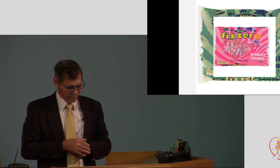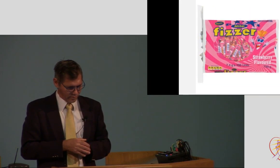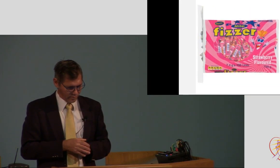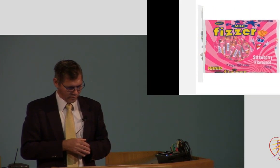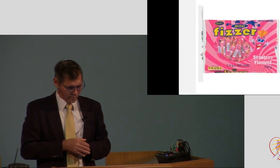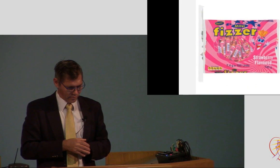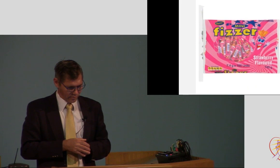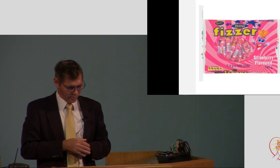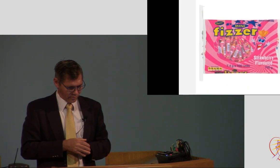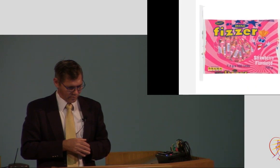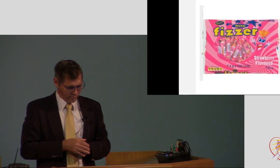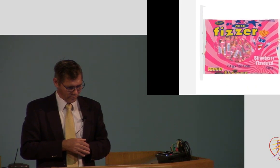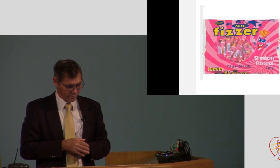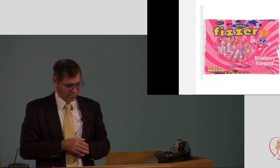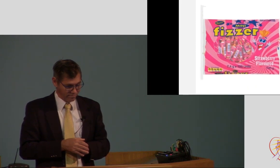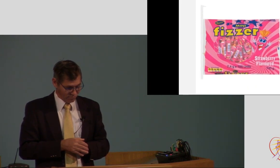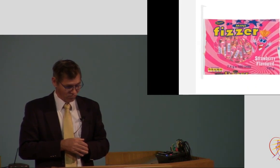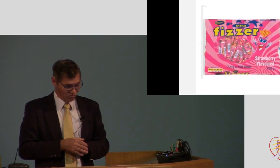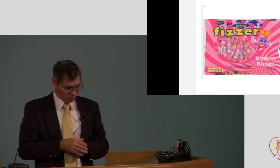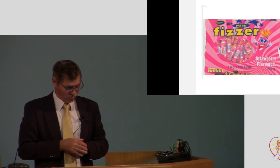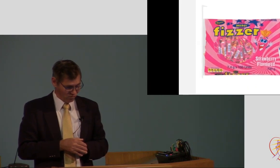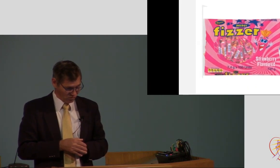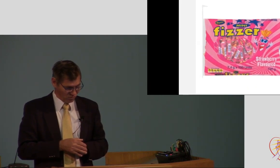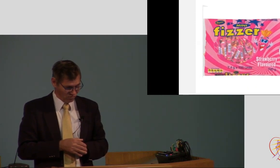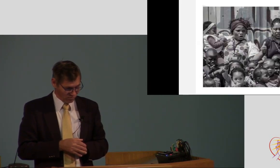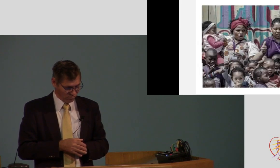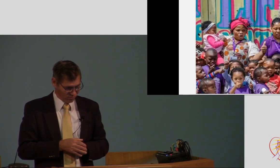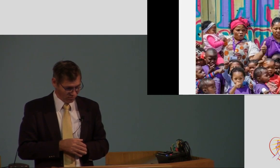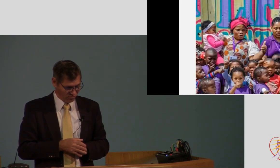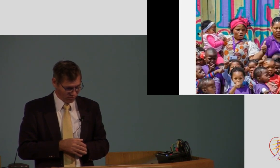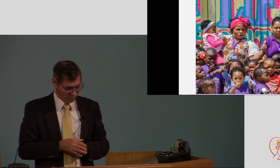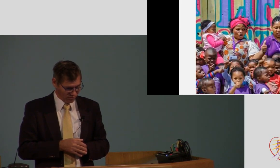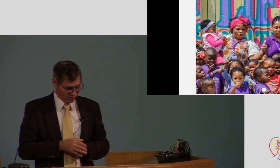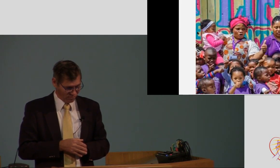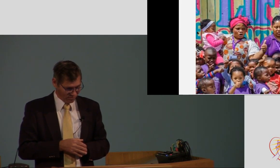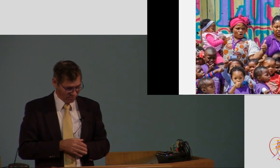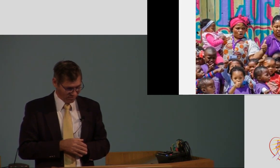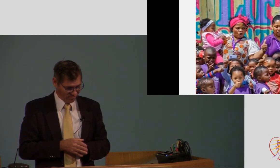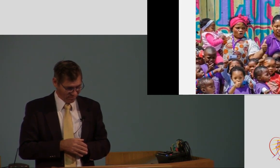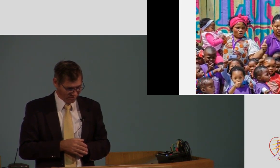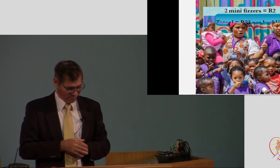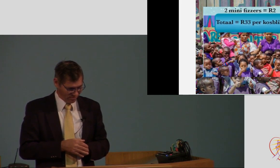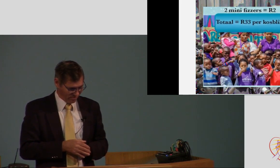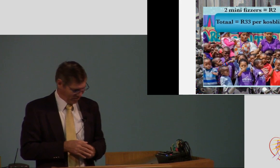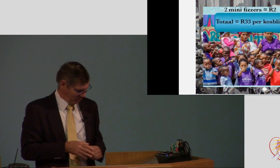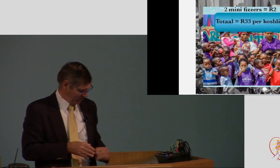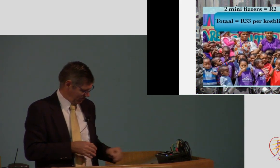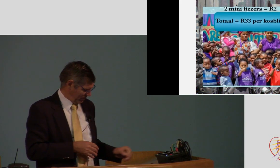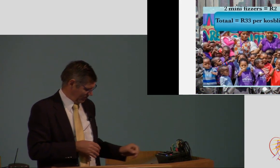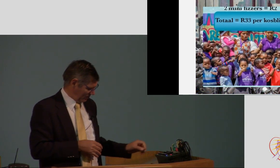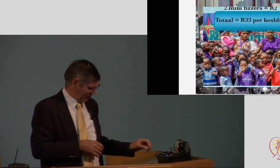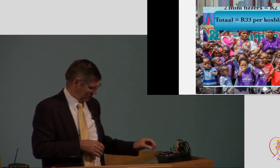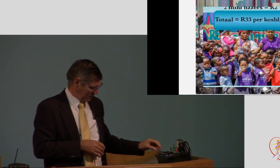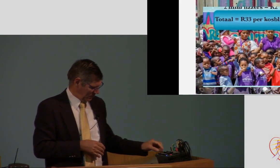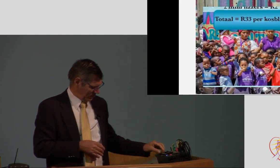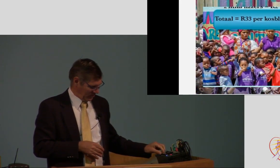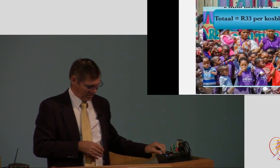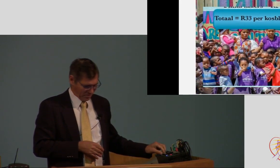die wolke swewe, want ek weet Jesus lewe. Ek is vry,